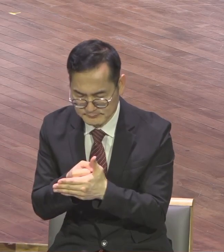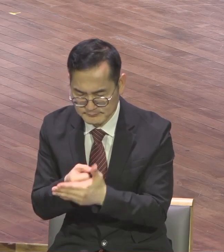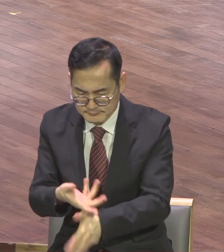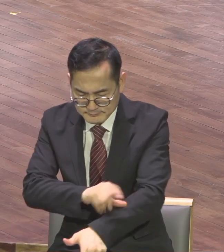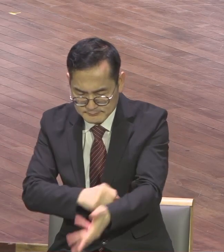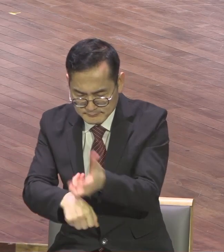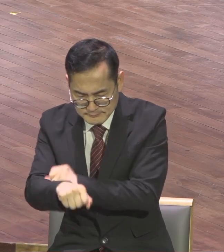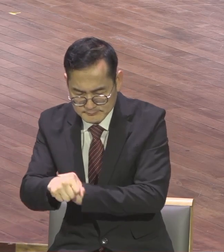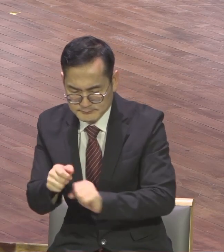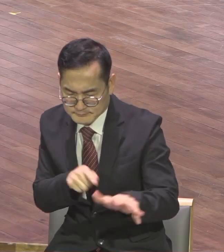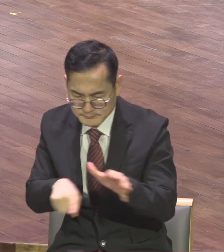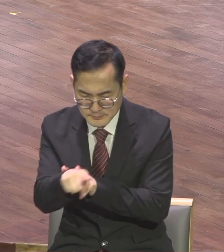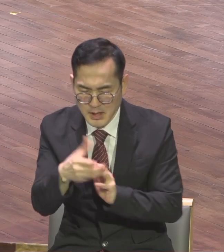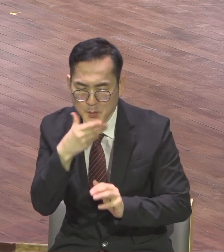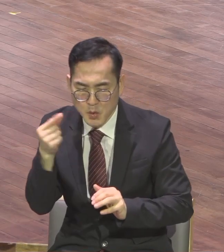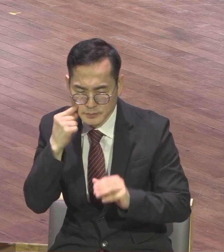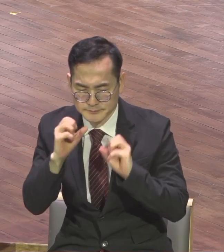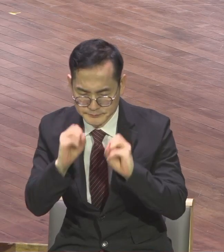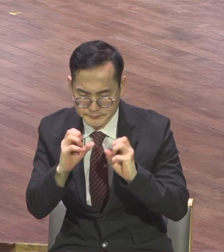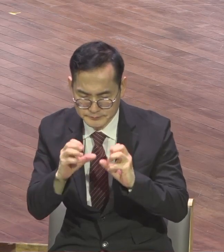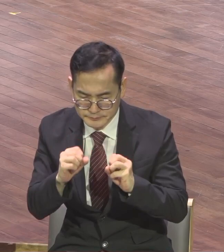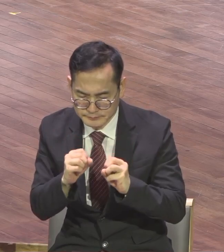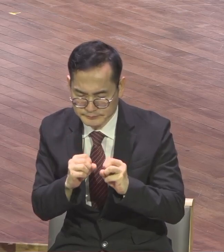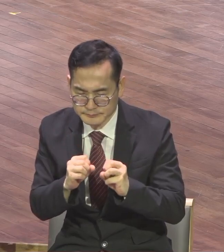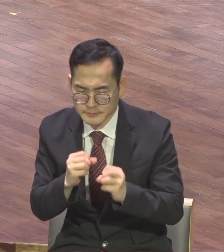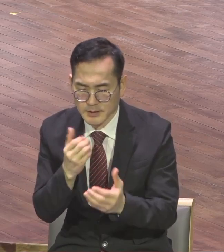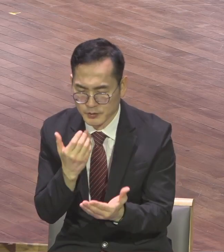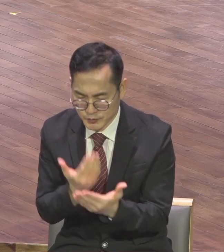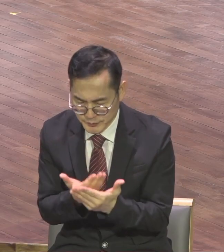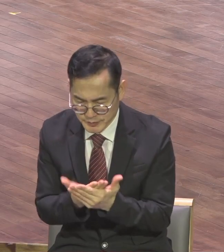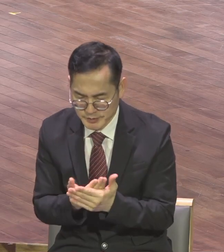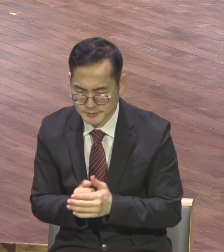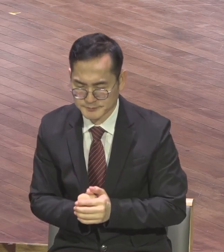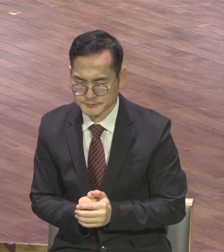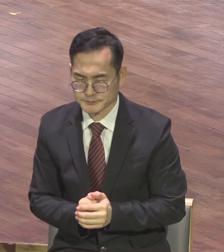당당하게 하나님 앞에 신앙 고백하며 나가는 믿음의 사람들 되게